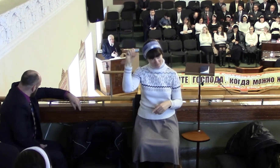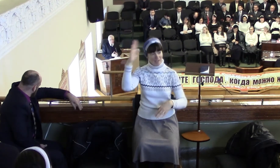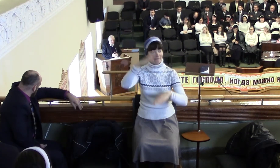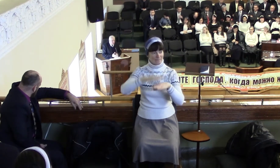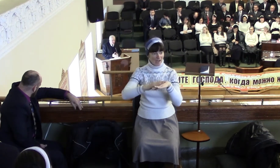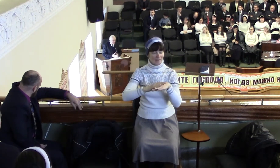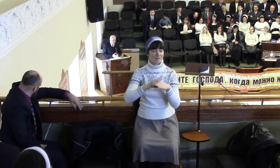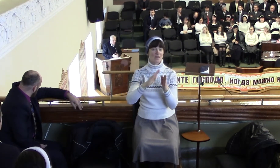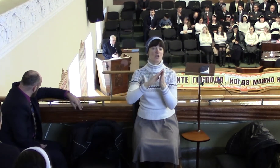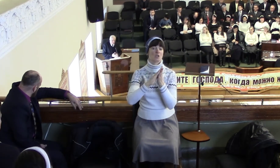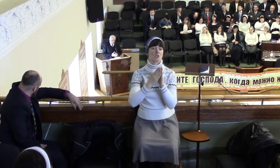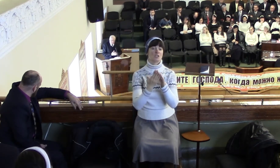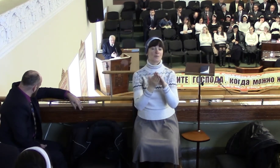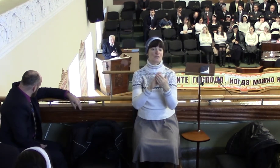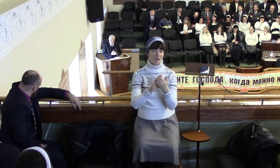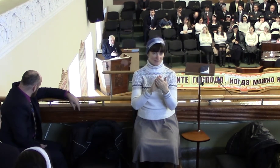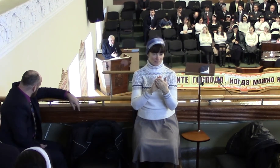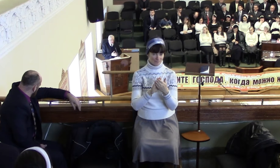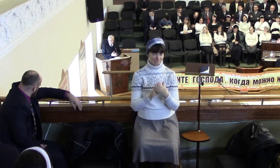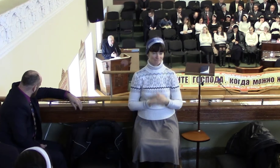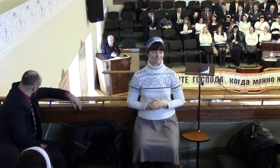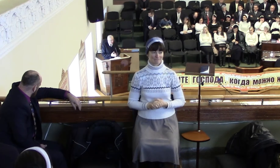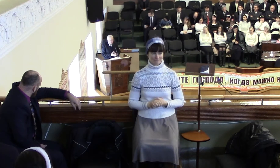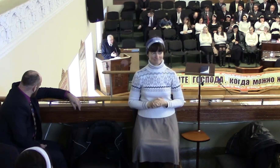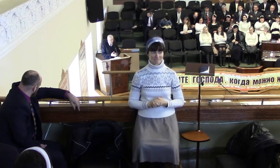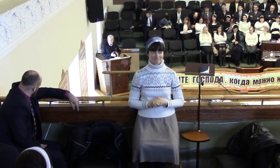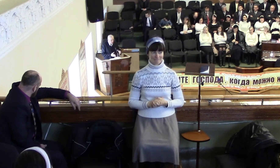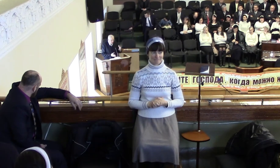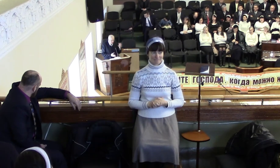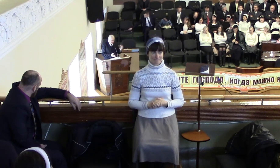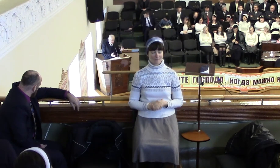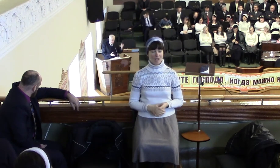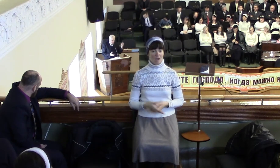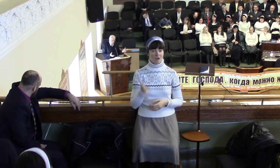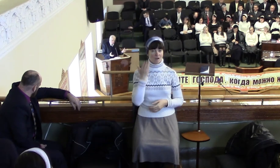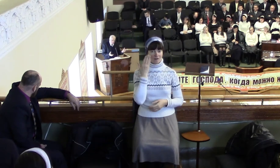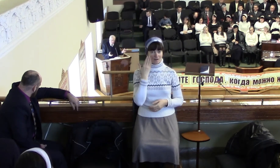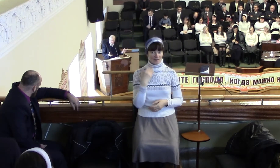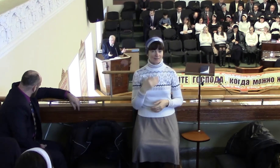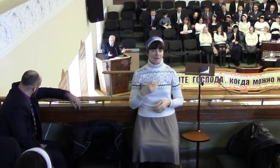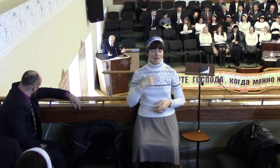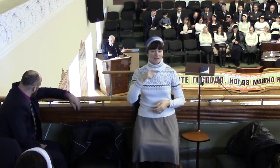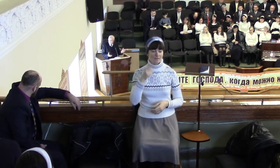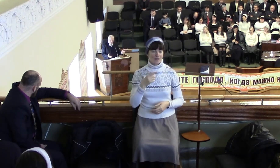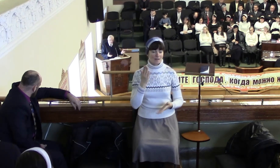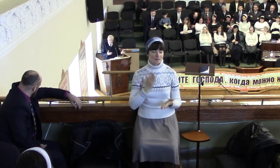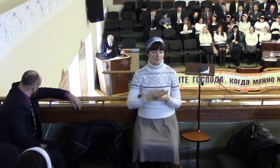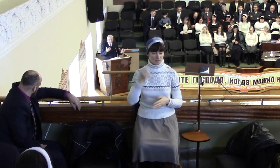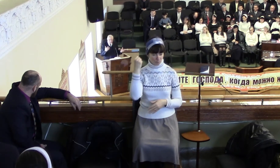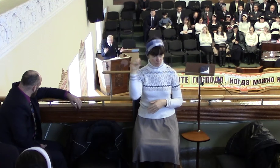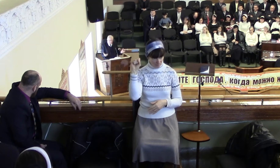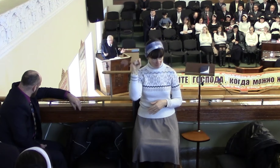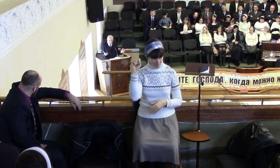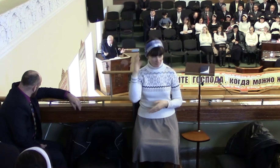речь идет о победе, всегда идет речь о том, что кто-то оказался пораженным и кто-то